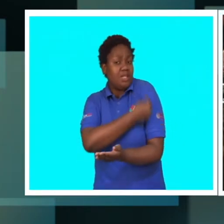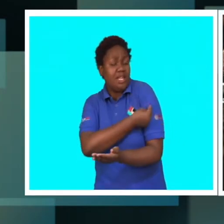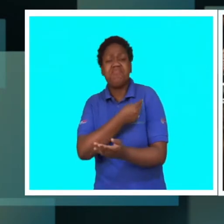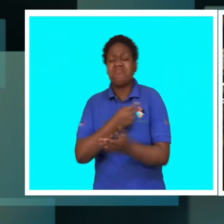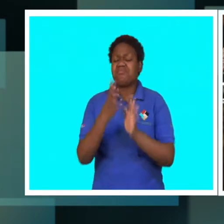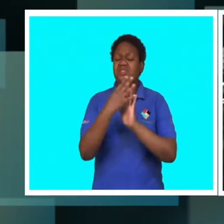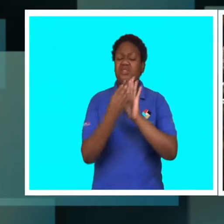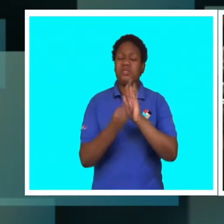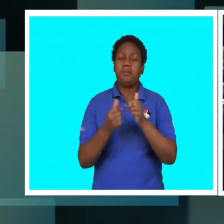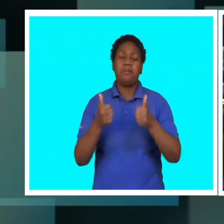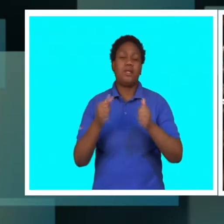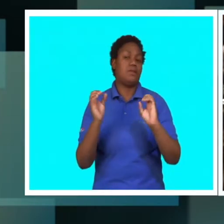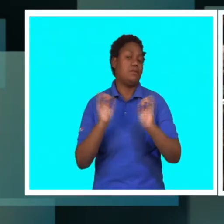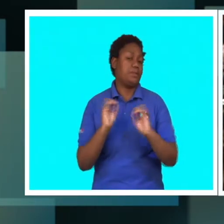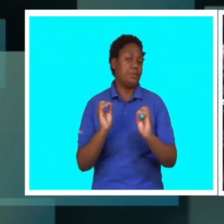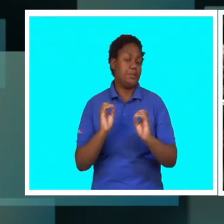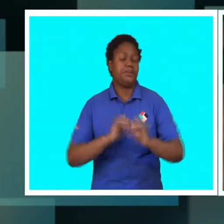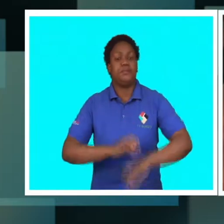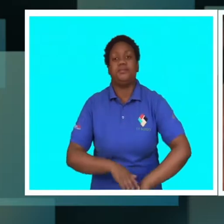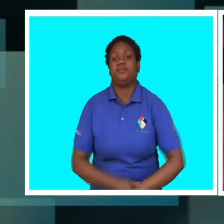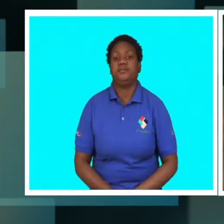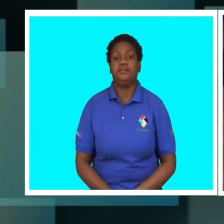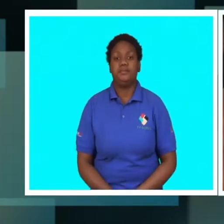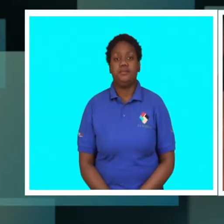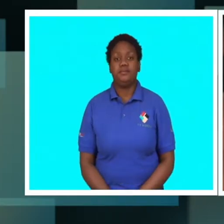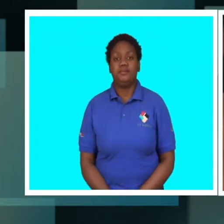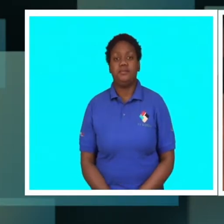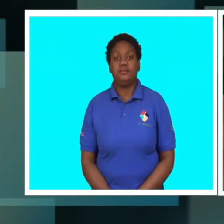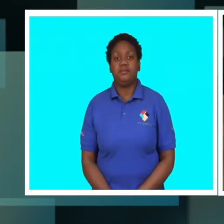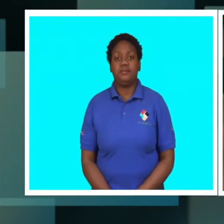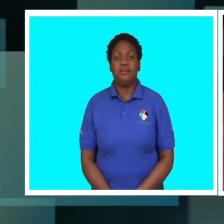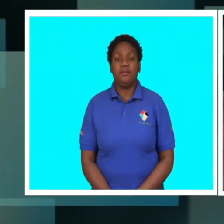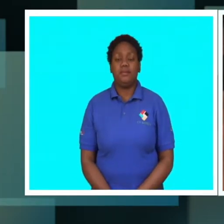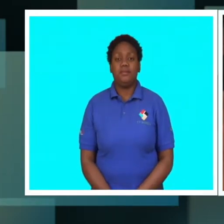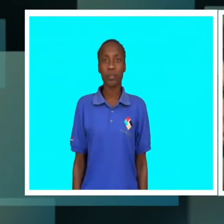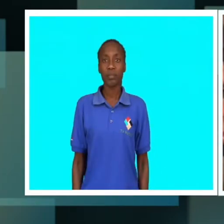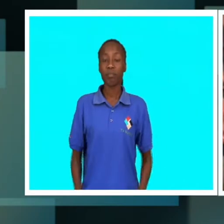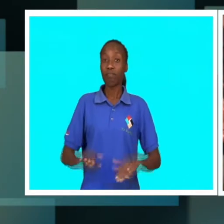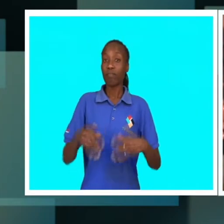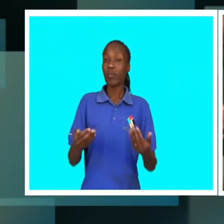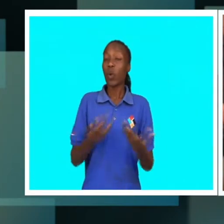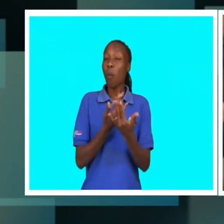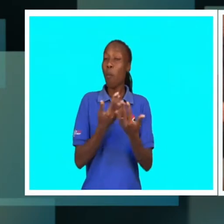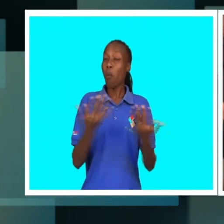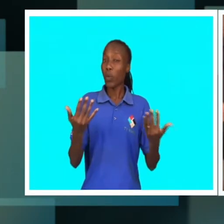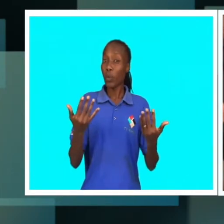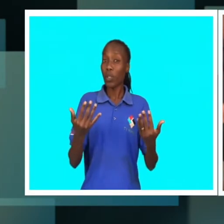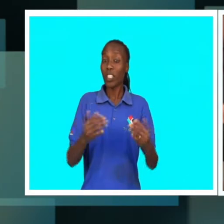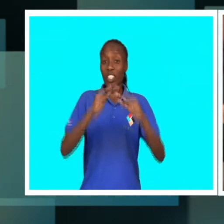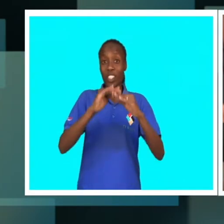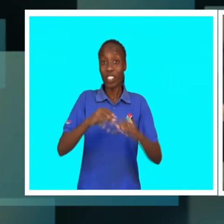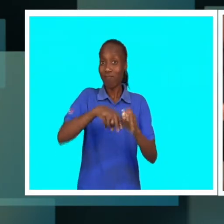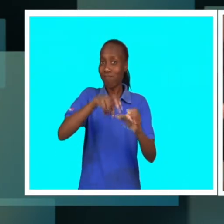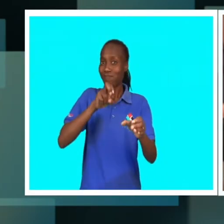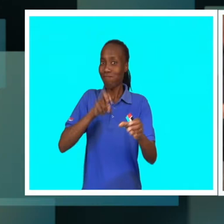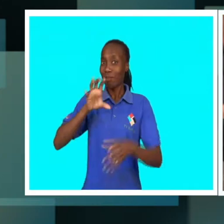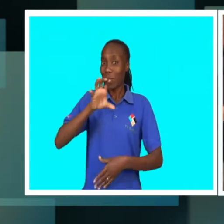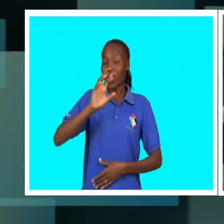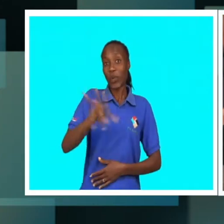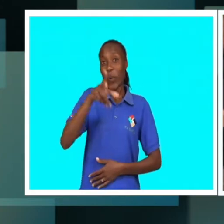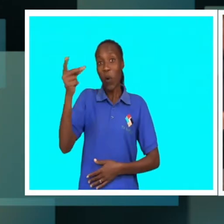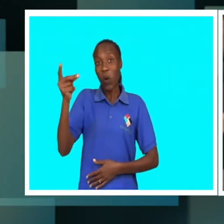sobretudo nas unidades sanitárias, que já trazem desvantagem ao país. E muitos estão a